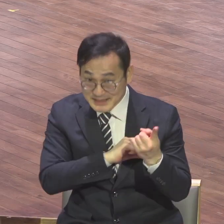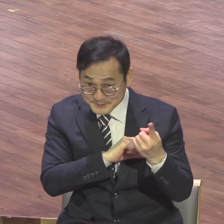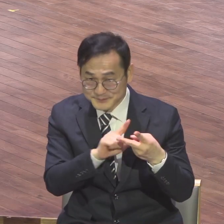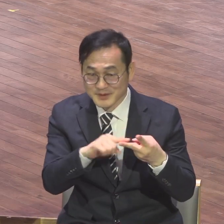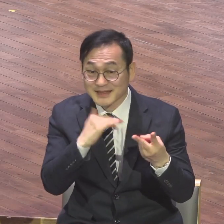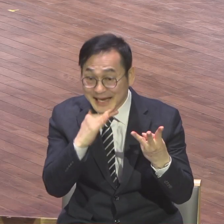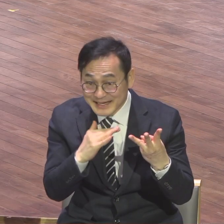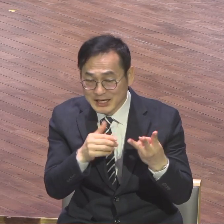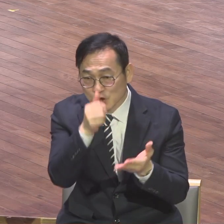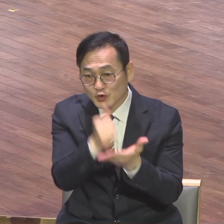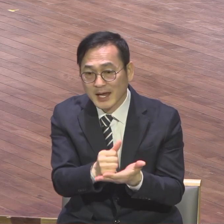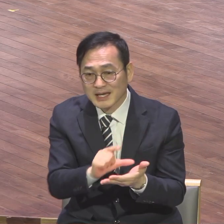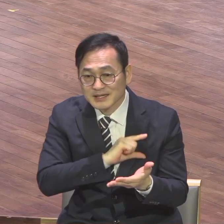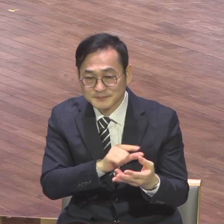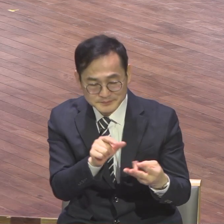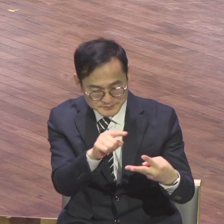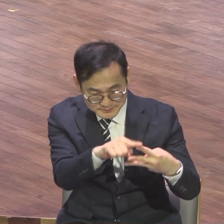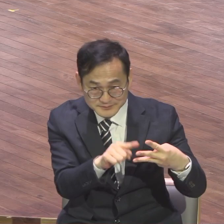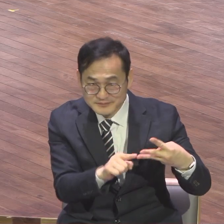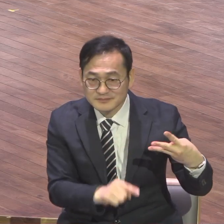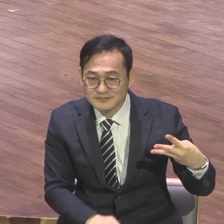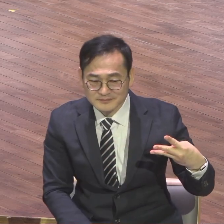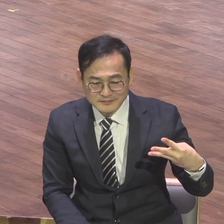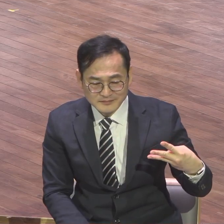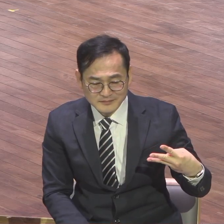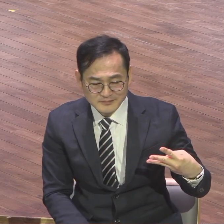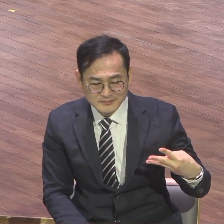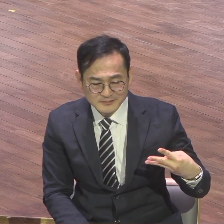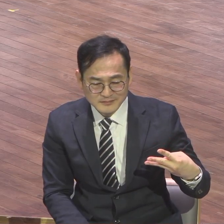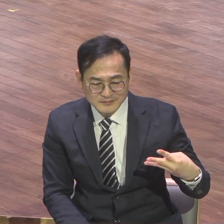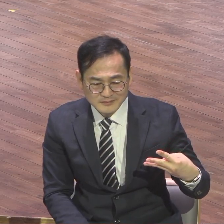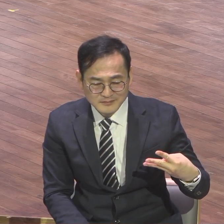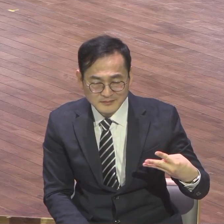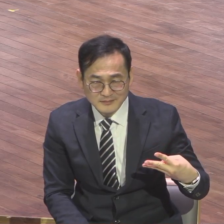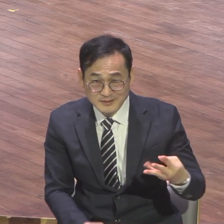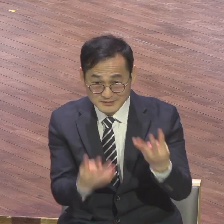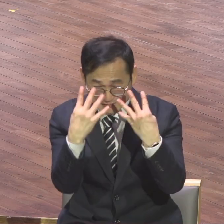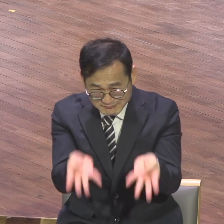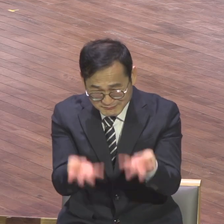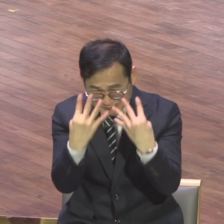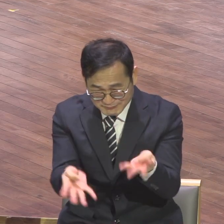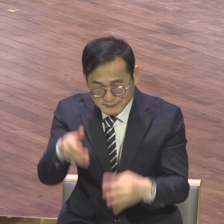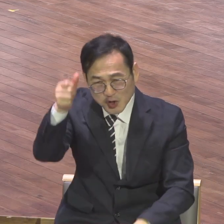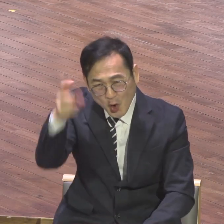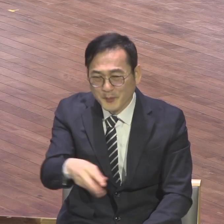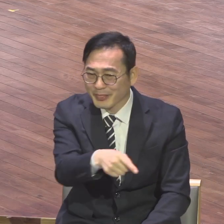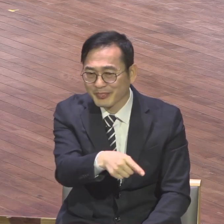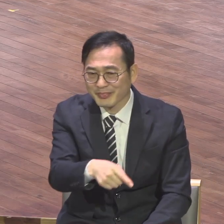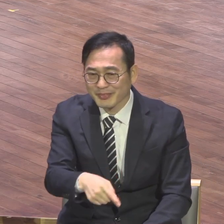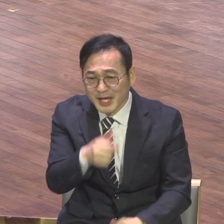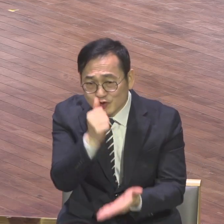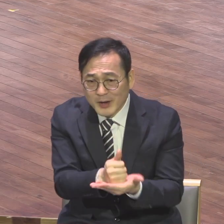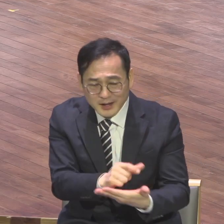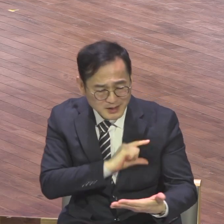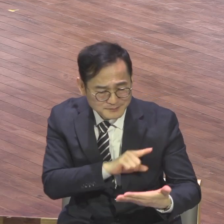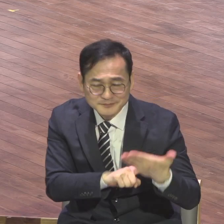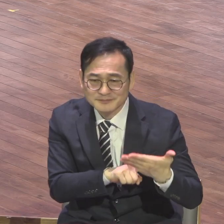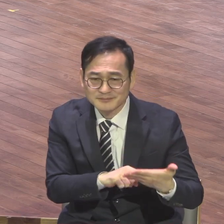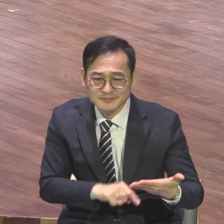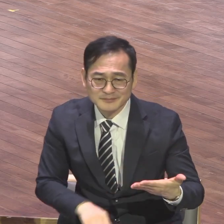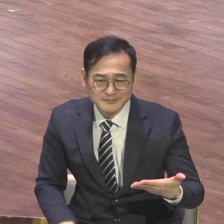있거든요. 그런데 그 70%가 덜락날락하는 친구들이에요. 제가 제목이 나와 있는데 뭐